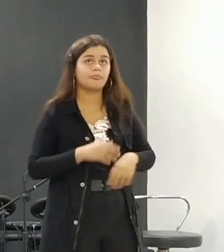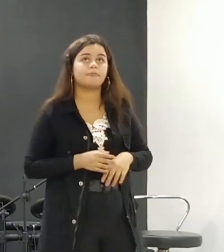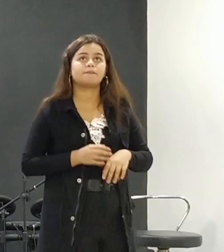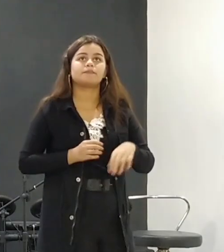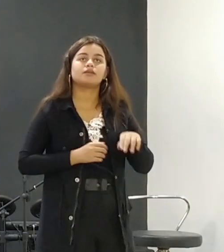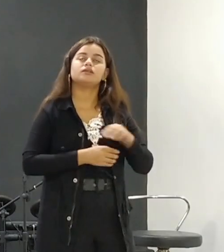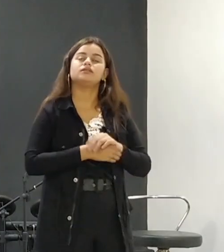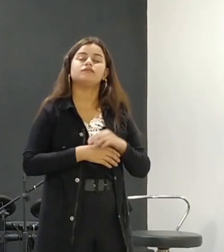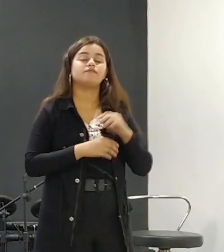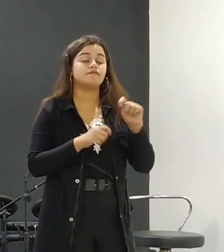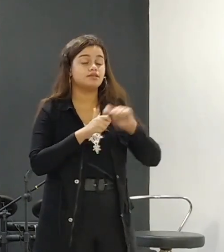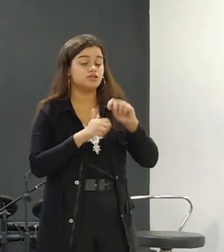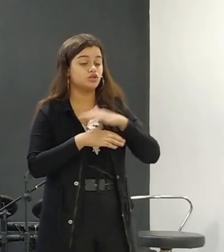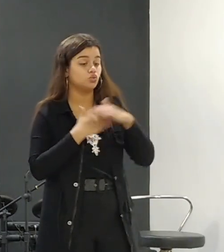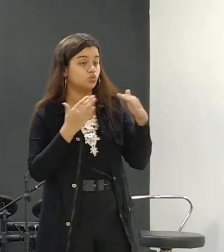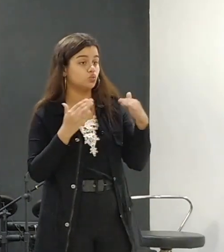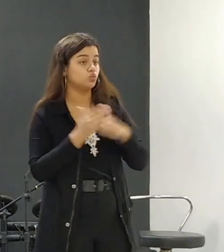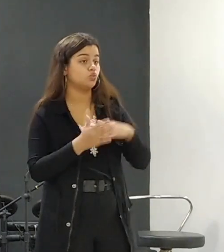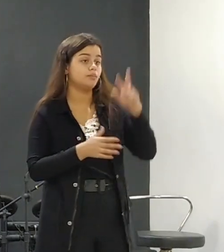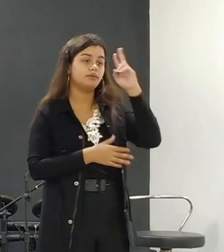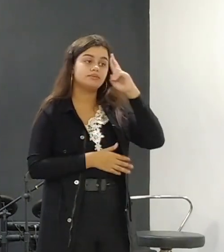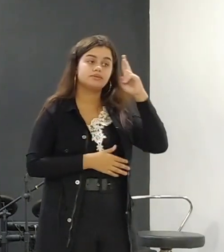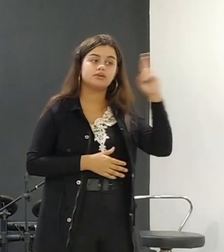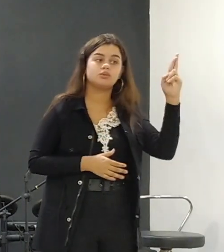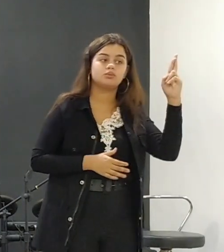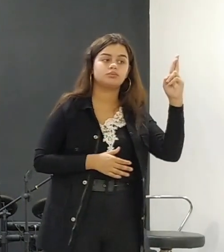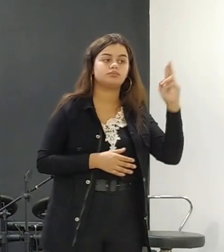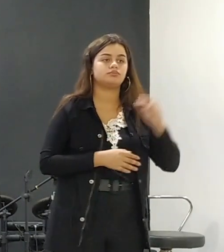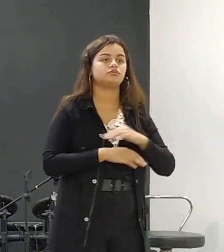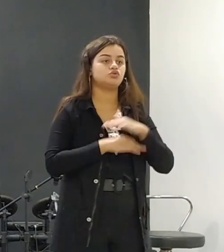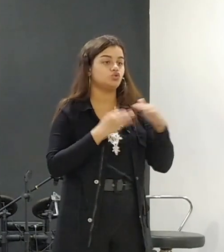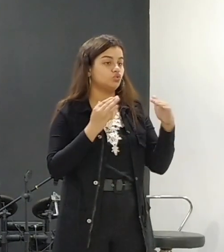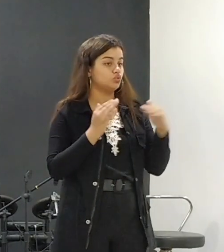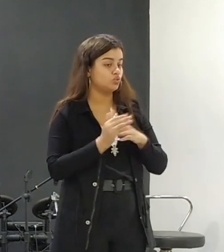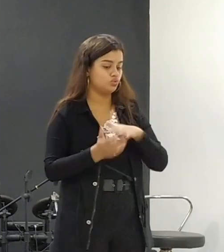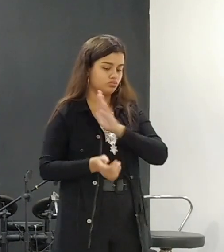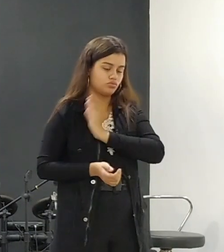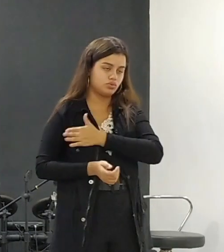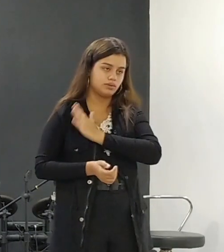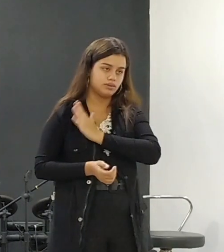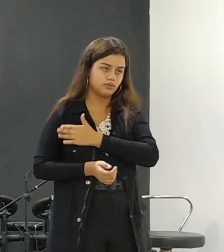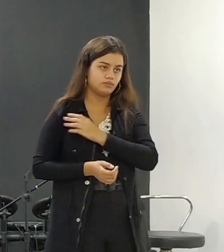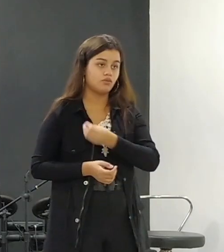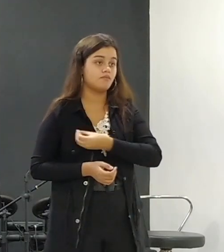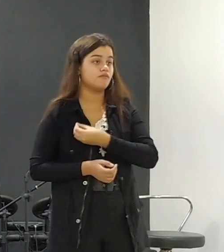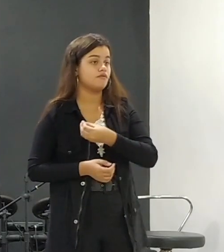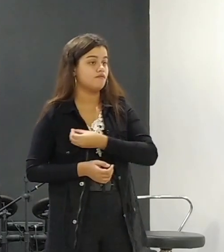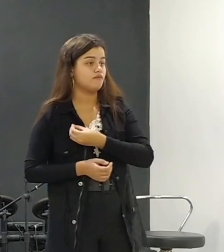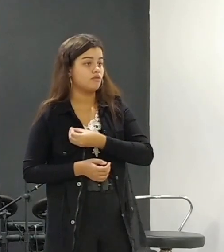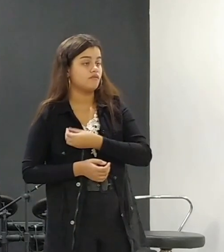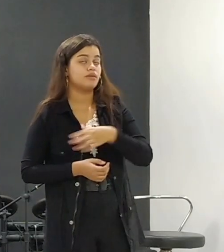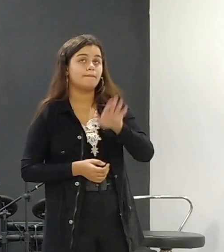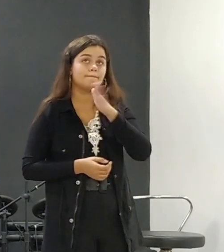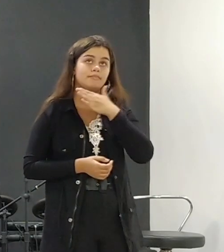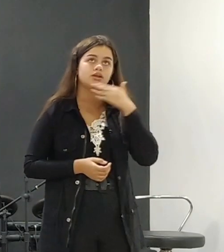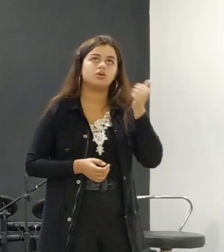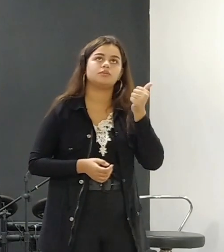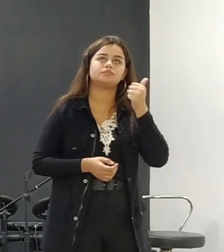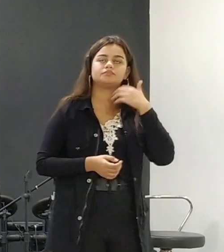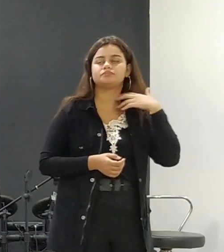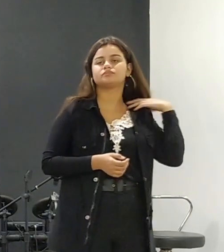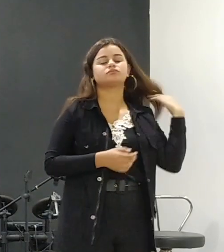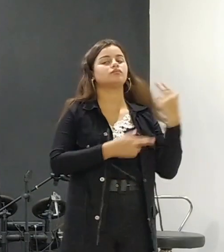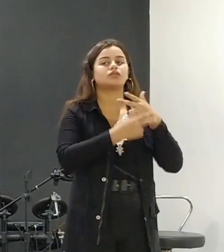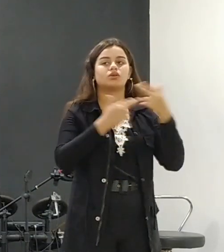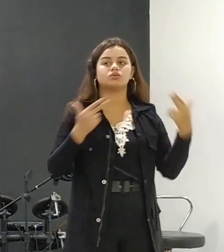para o Senhor, né? De todo o nosso coração. Fazendo isso, vamos viver uma vida melhor. Quando as coisas